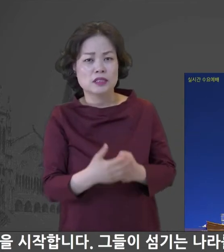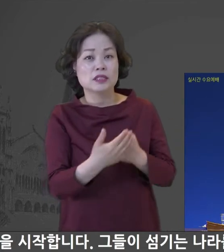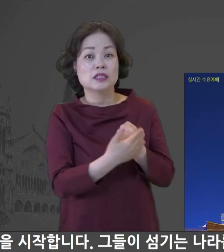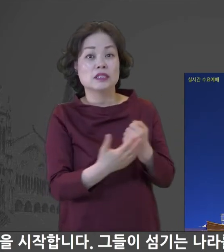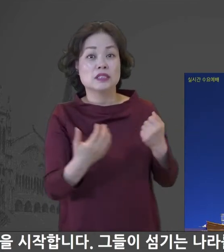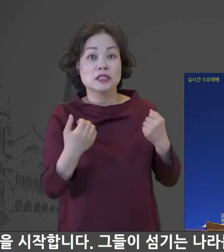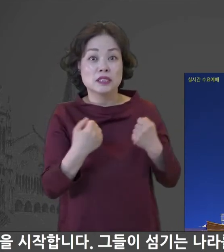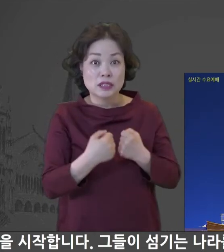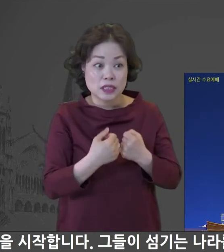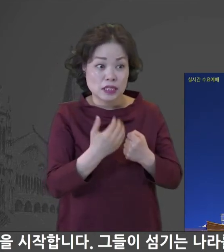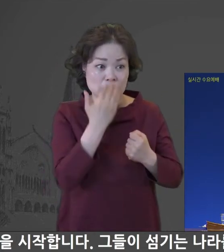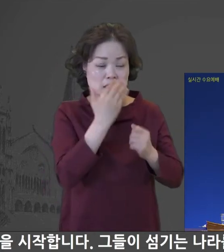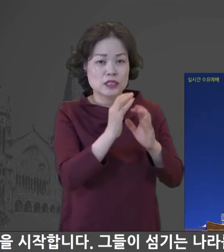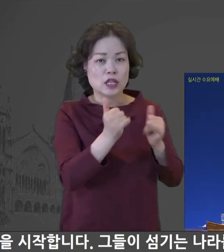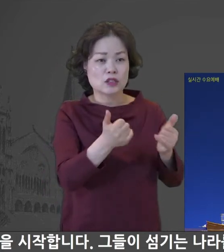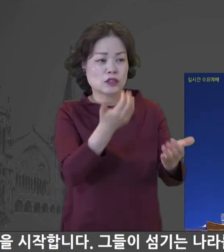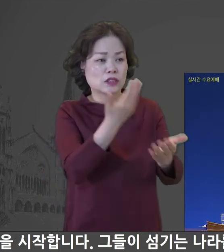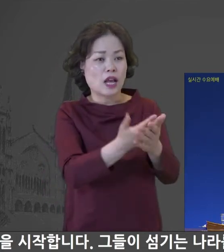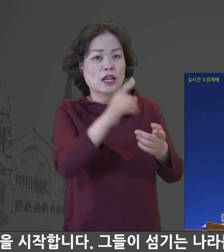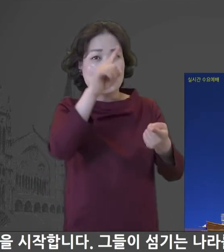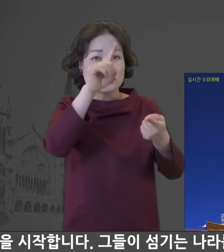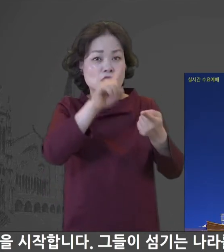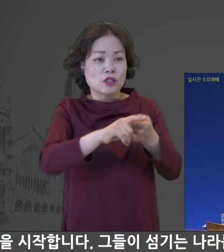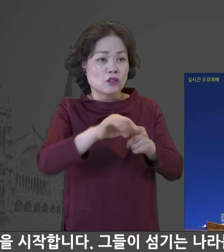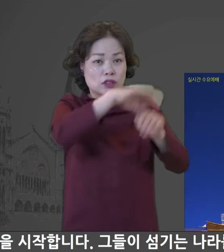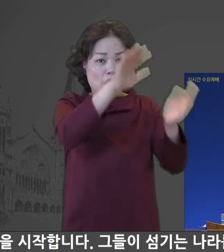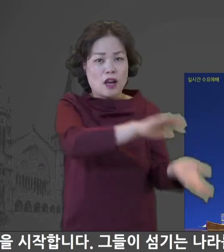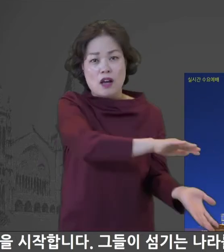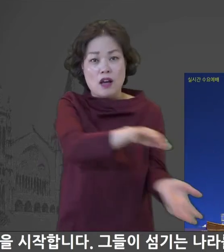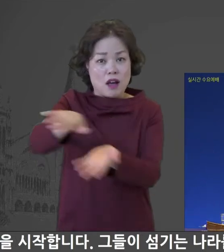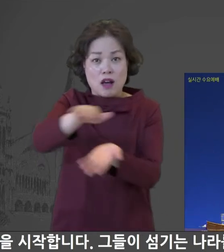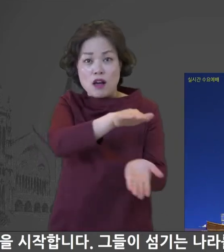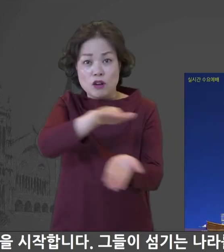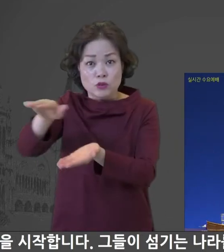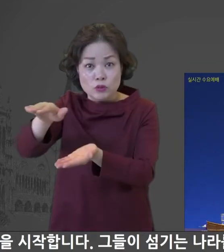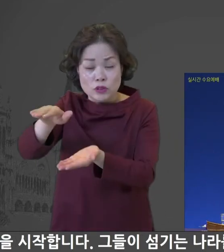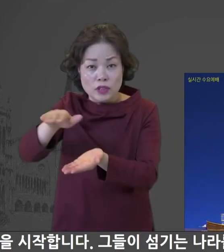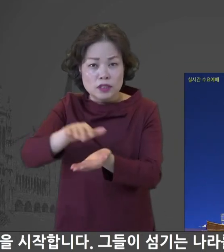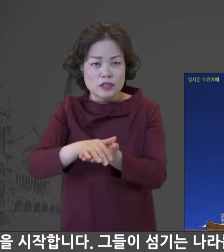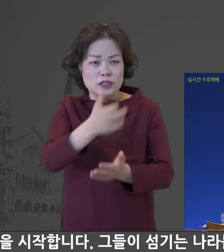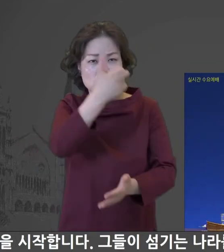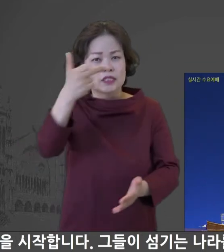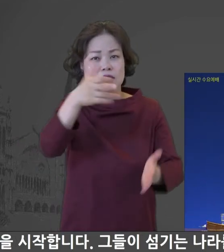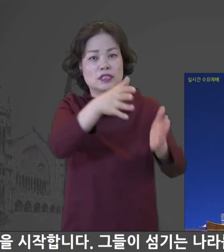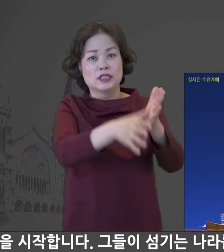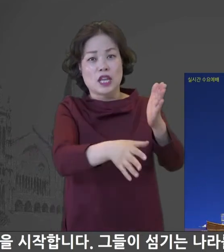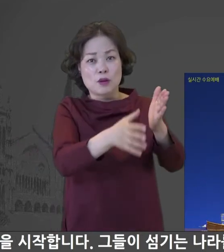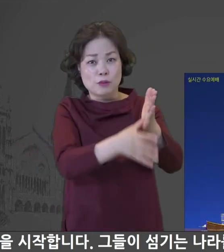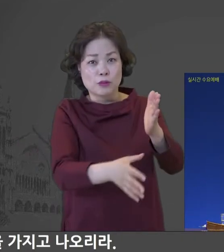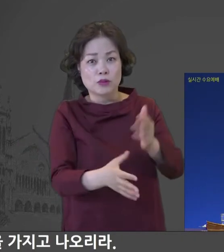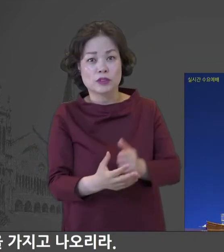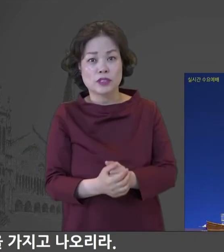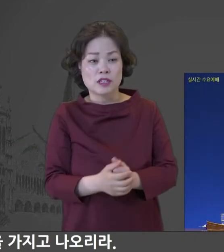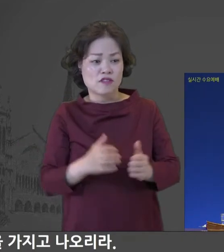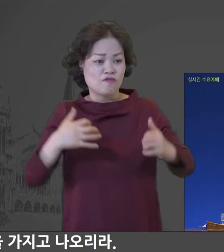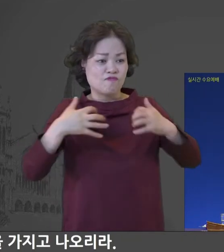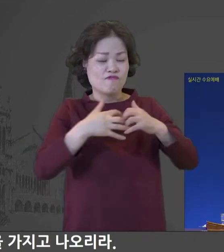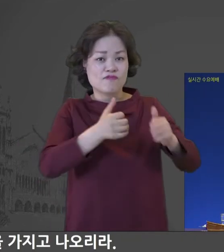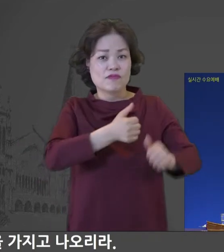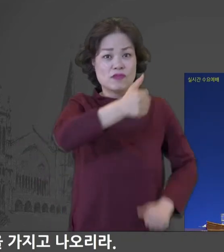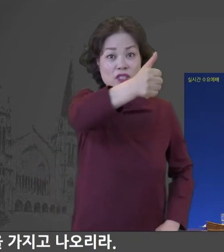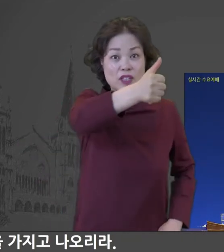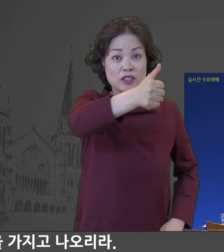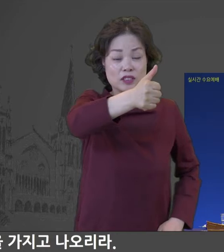입어 이스라엘 백성들이 달라는 대로 다 주었다라고 기록이 되어 있습니다. 그러니까 큰 재물을 마치 전쟁에서